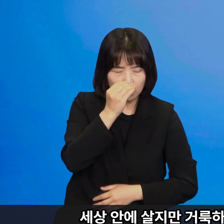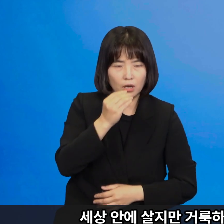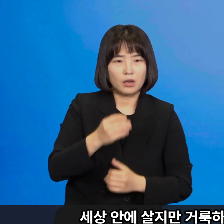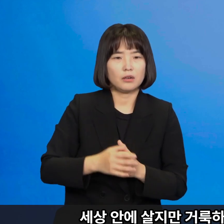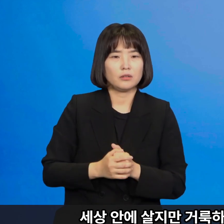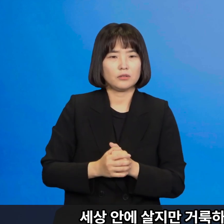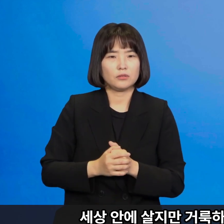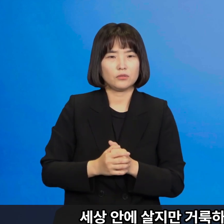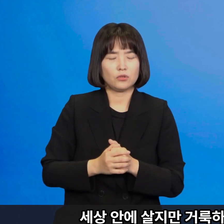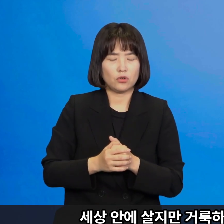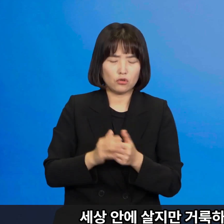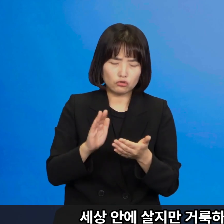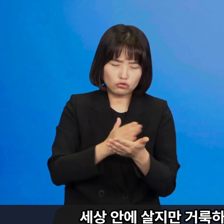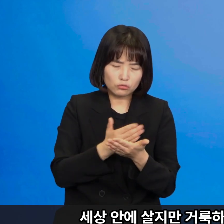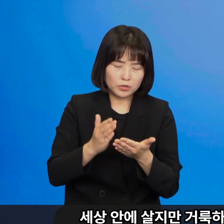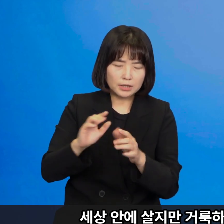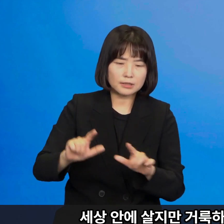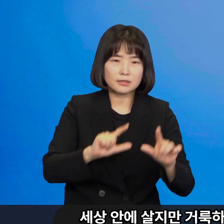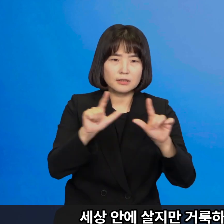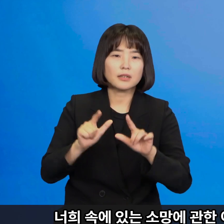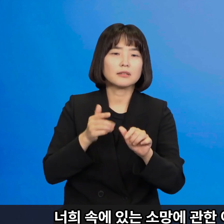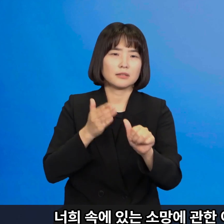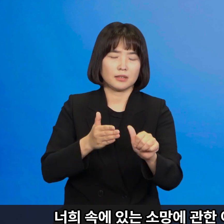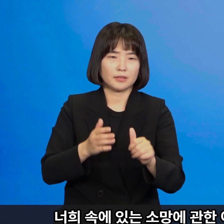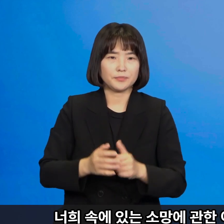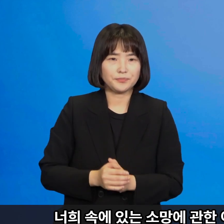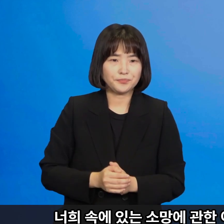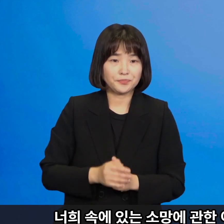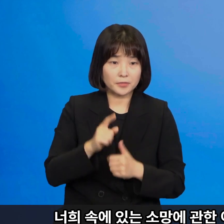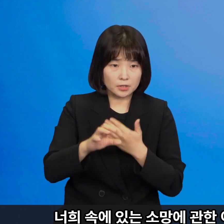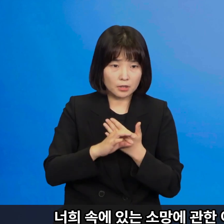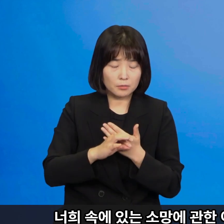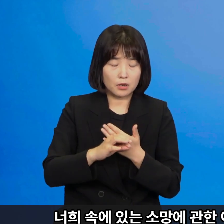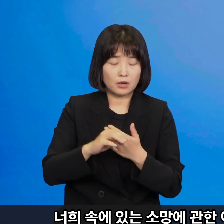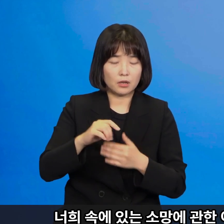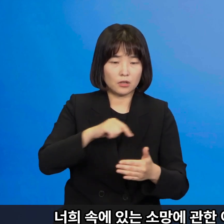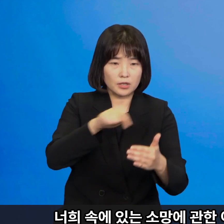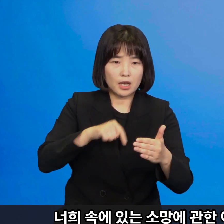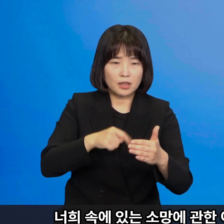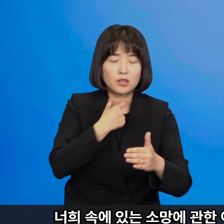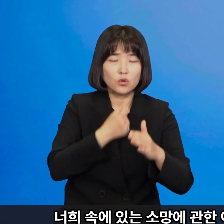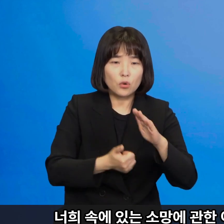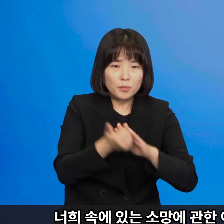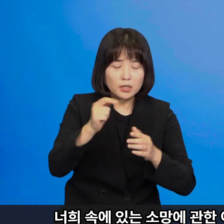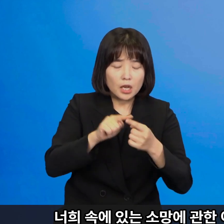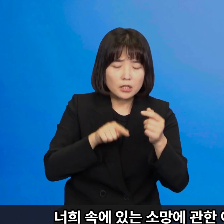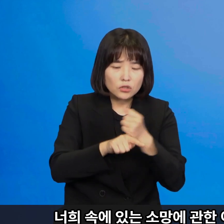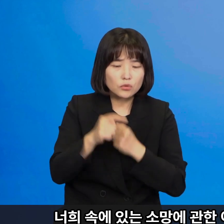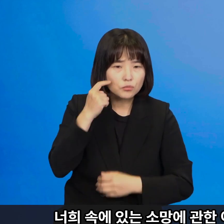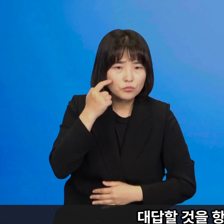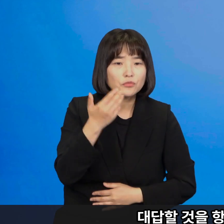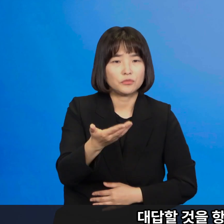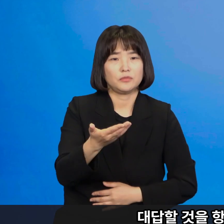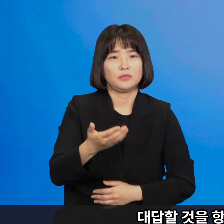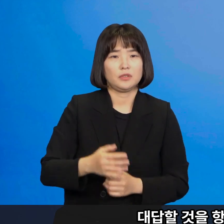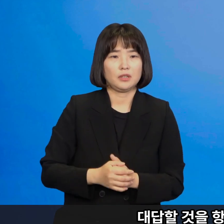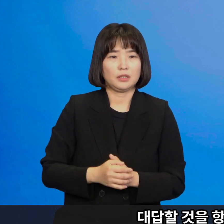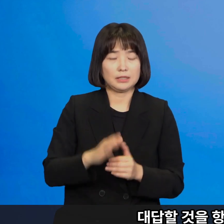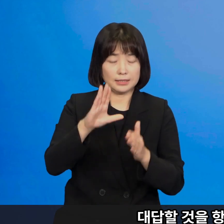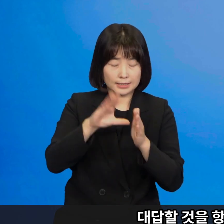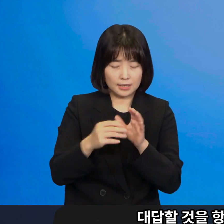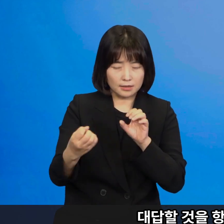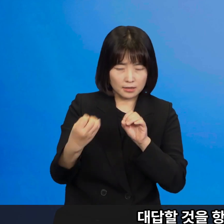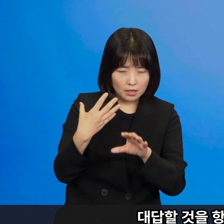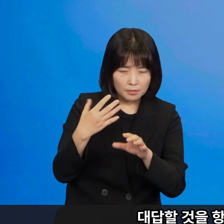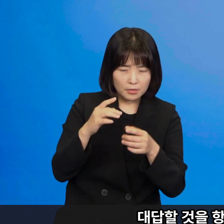안에 살지만 거룩하게 구별되어 살아가게 되면 너희 속에 있는 소망에 관한 이유를 묻는 자들이 나올 것이다. 대답할 것을